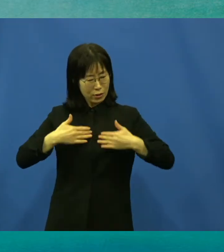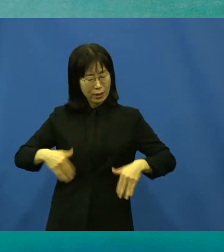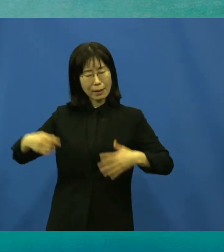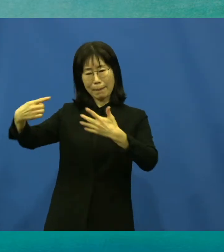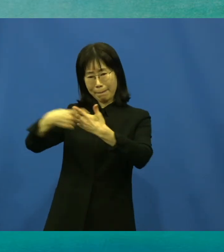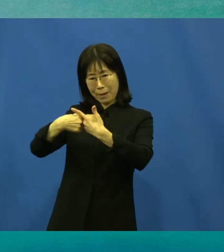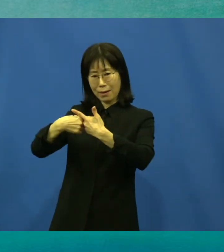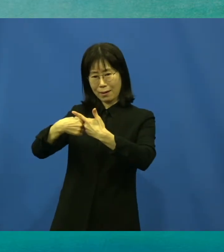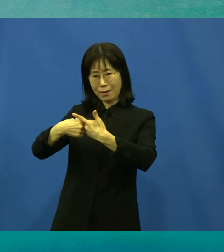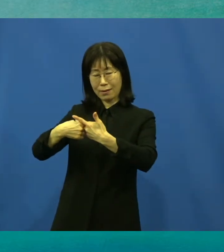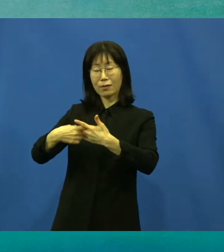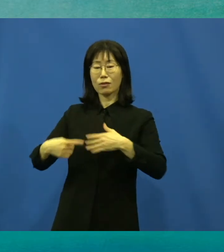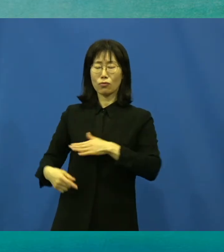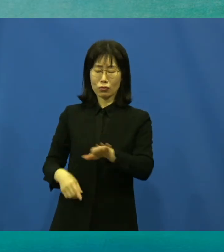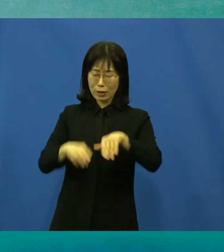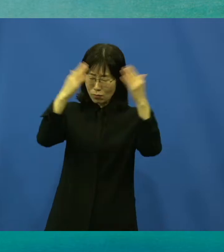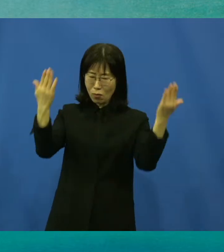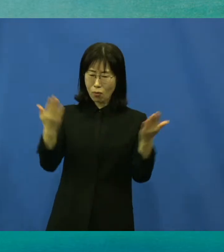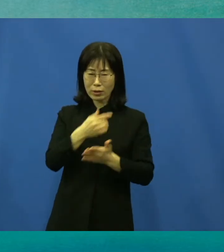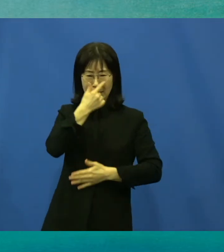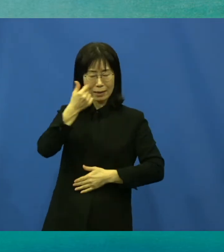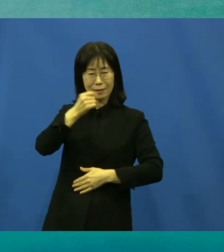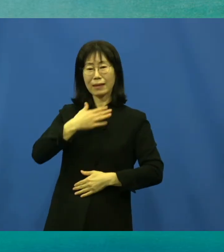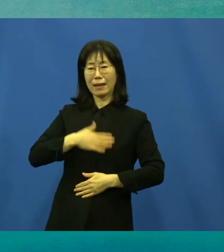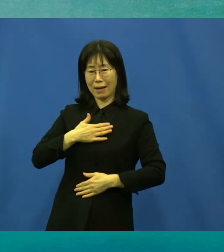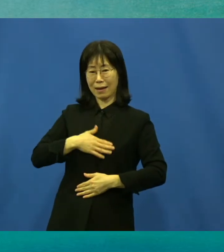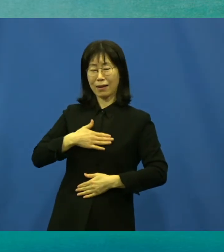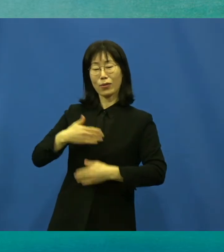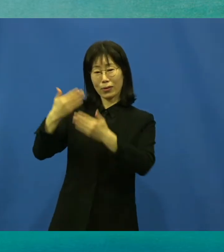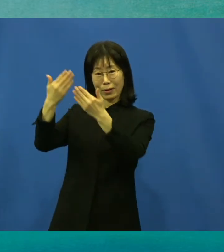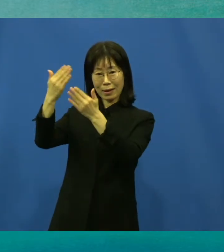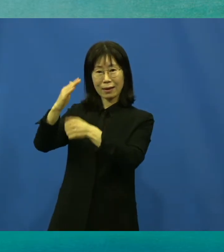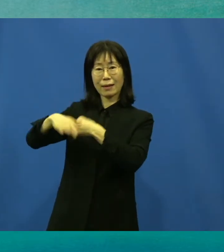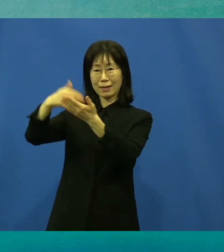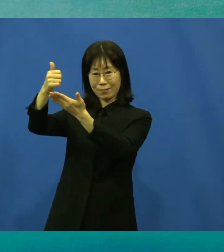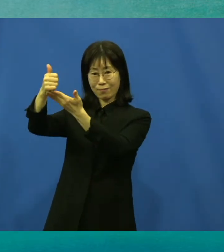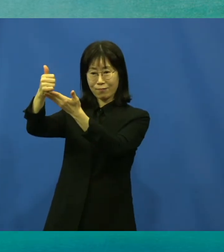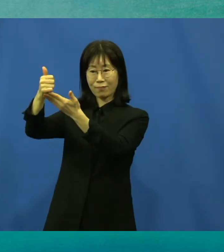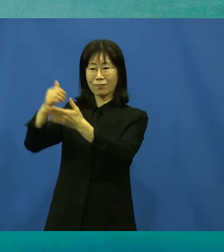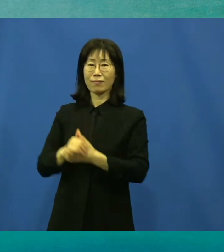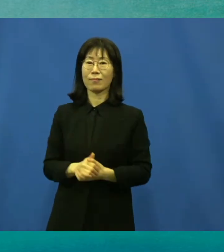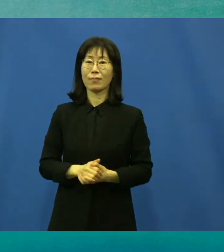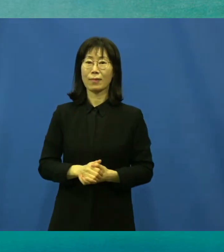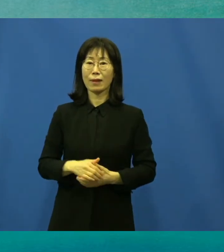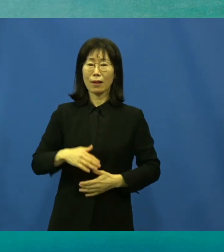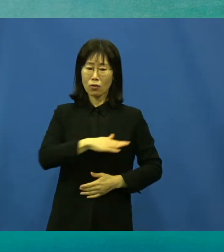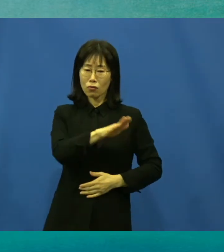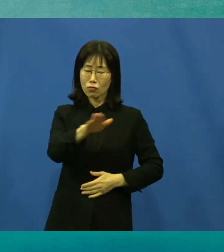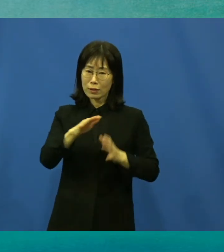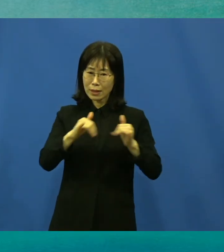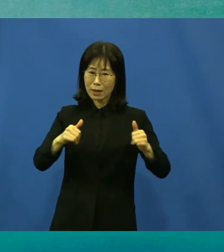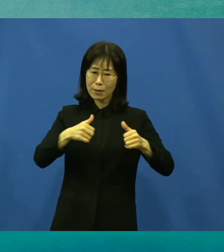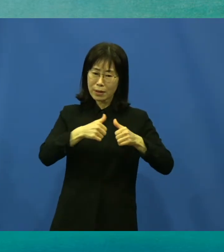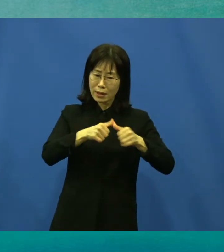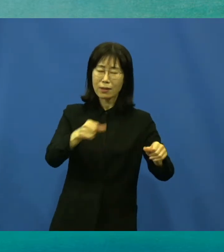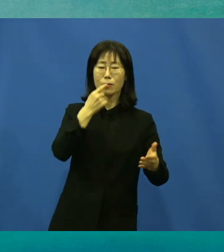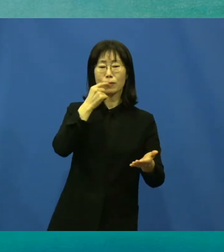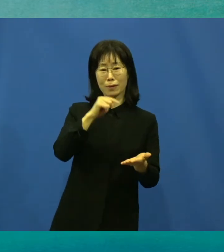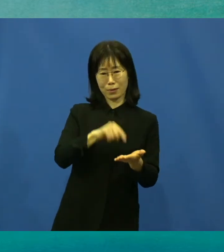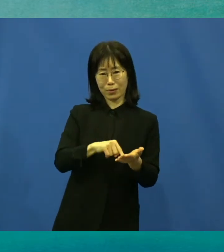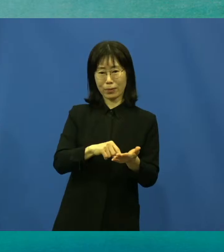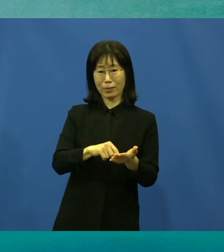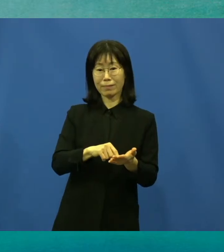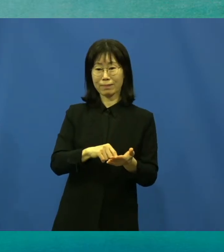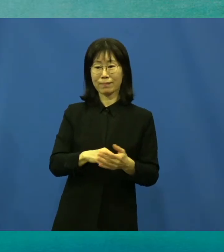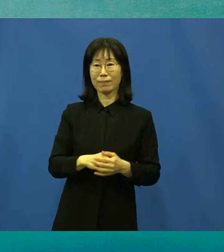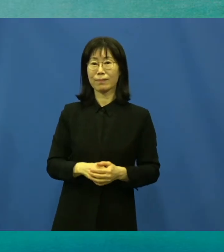체질을 아십니다. 우리가 질그릇 같음을 아십니다. 우리 각자가 가지고 있는